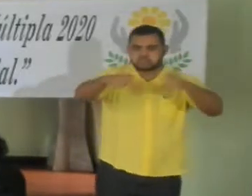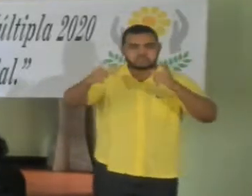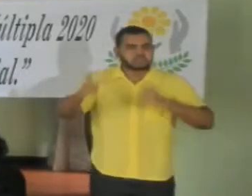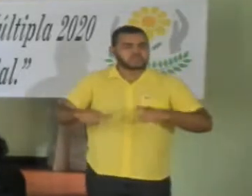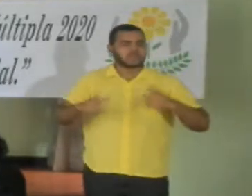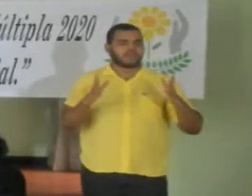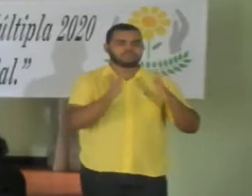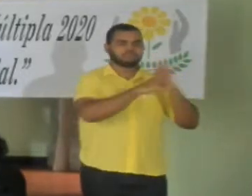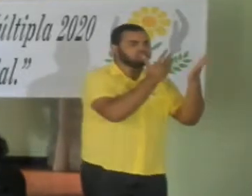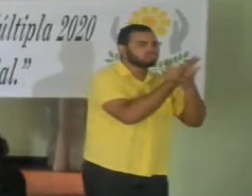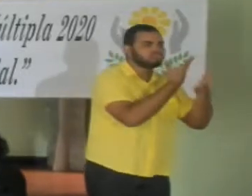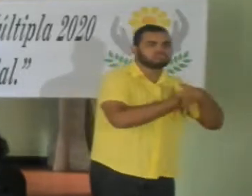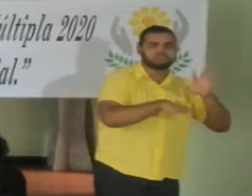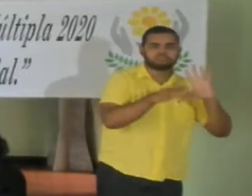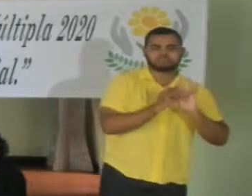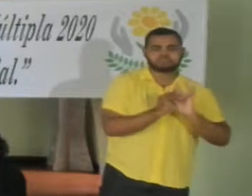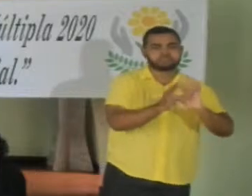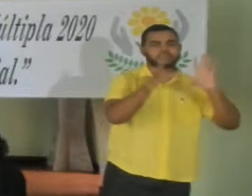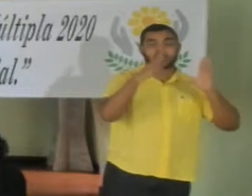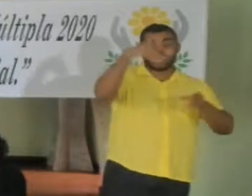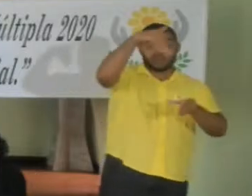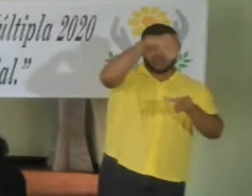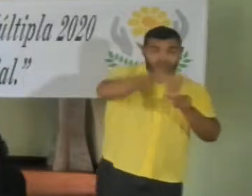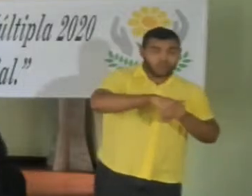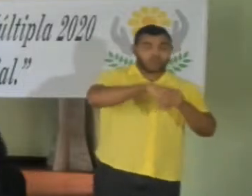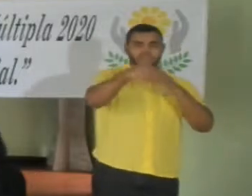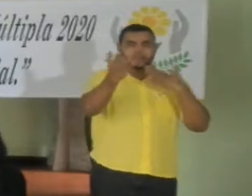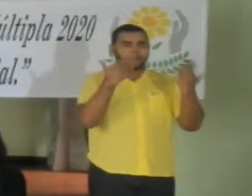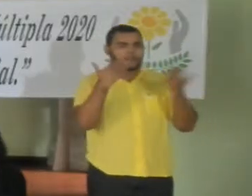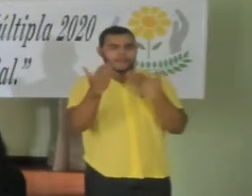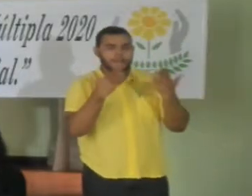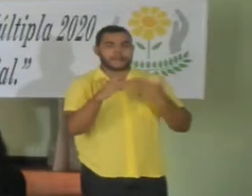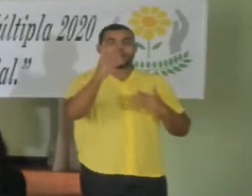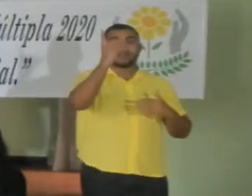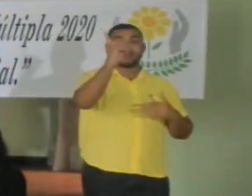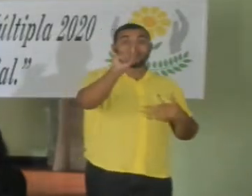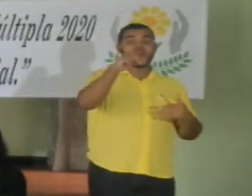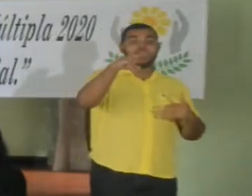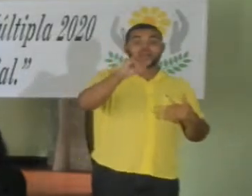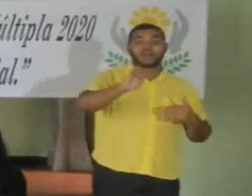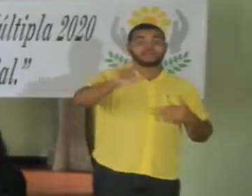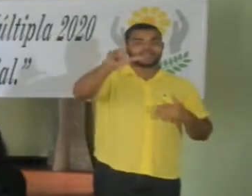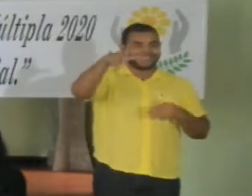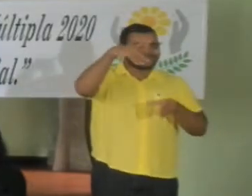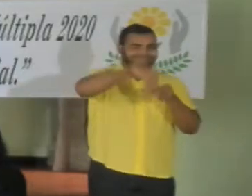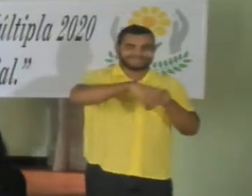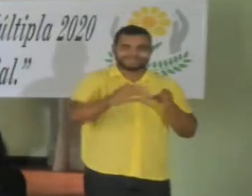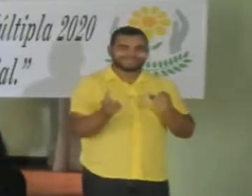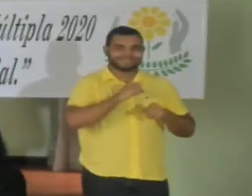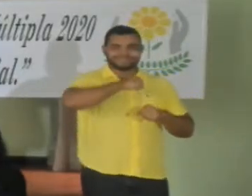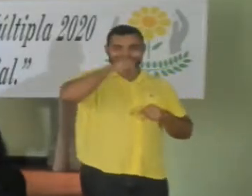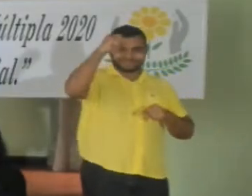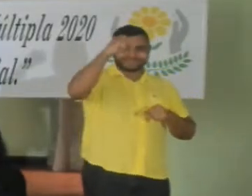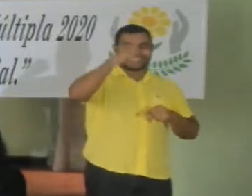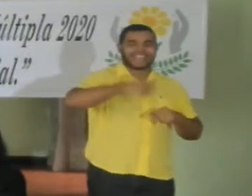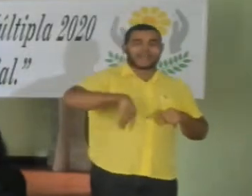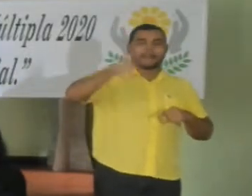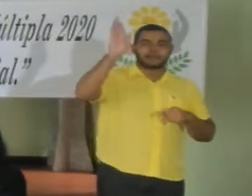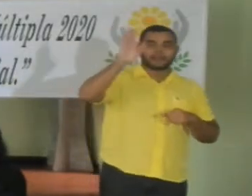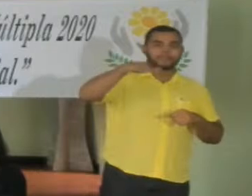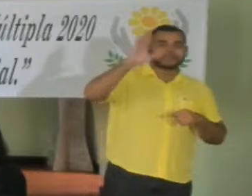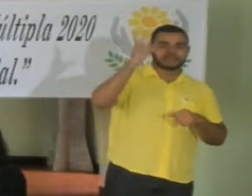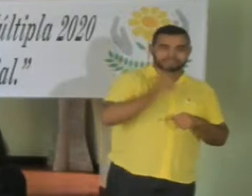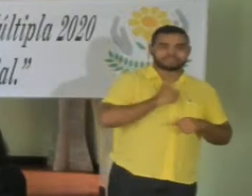são eles mesmos que votam, né? Tanto que o Daniel foi eleito, a Giovana também, né, autodefensora mulher.